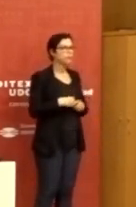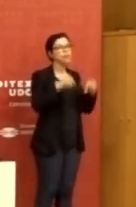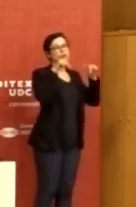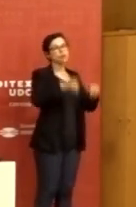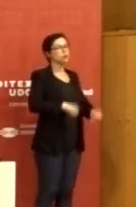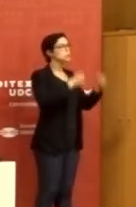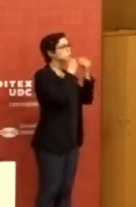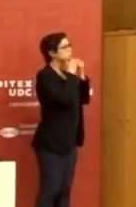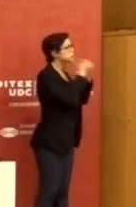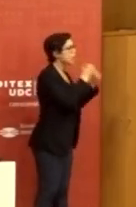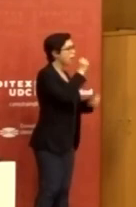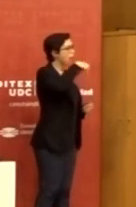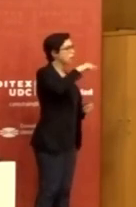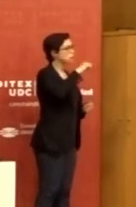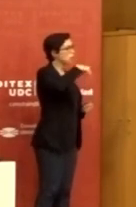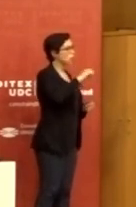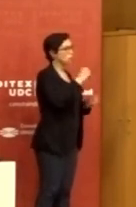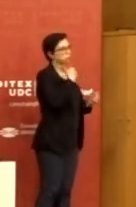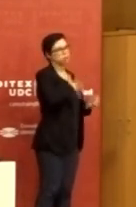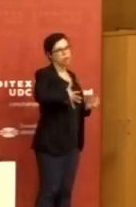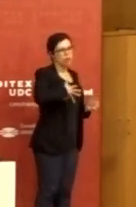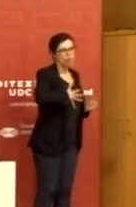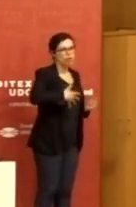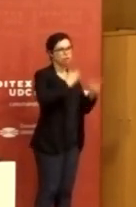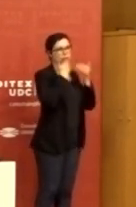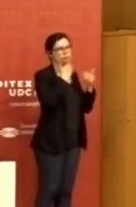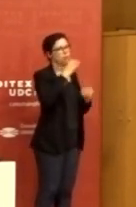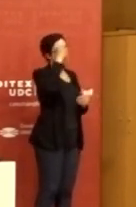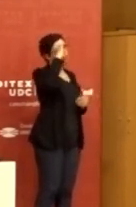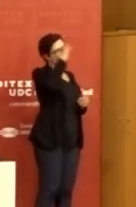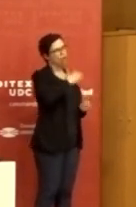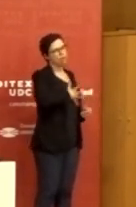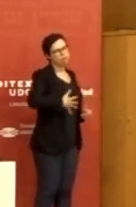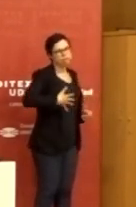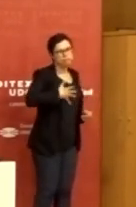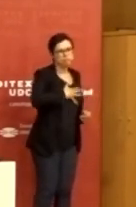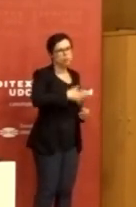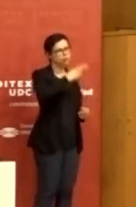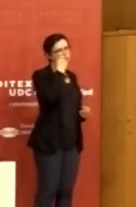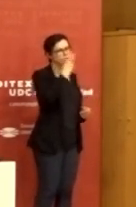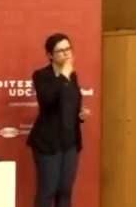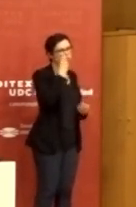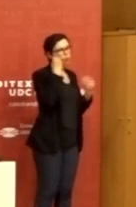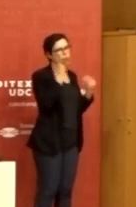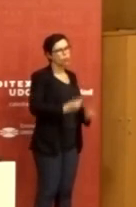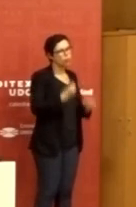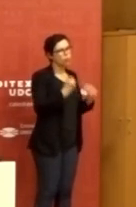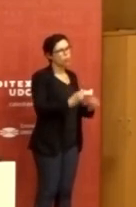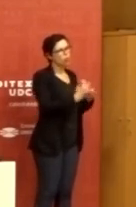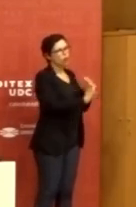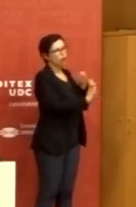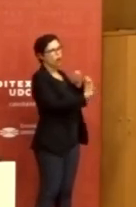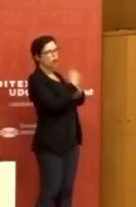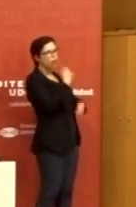muchísimas gracias, Antonio, ha sido un verdadero placer y una satisfacción haberte escuchado. Yo creo que ha sido interesantísimo y nos ha llenado una perspectiva